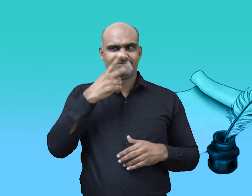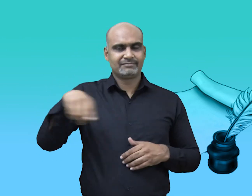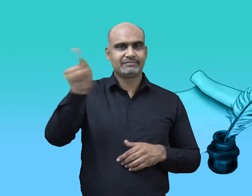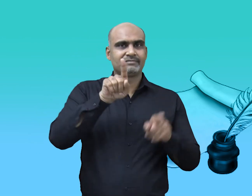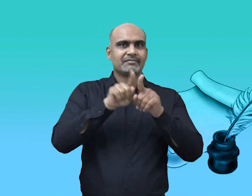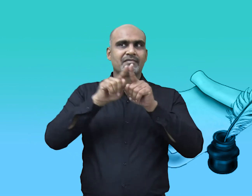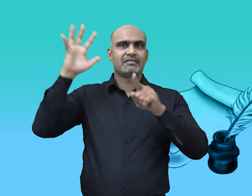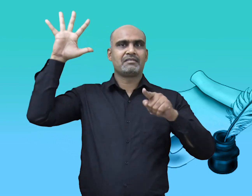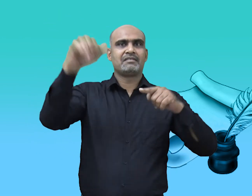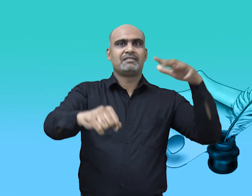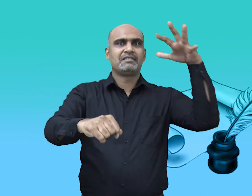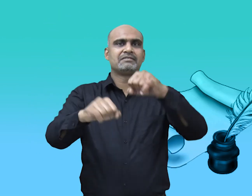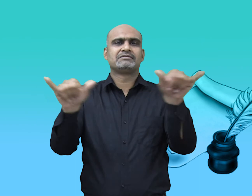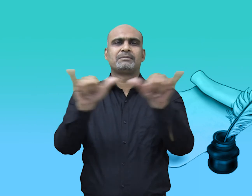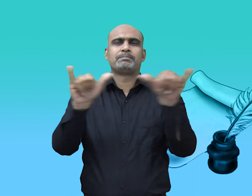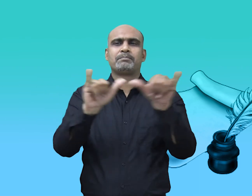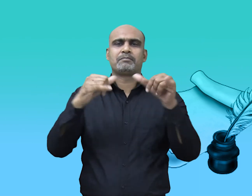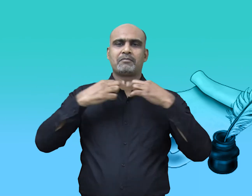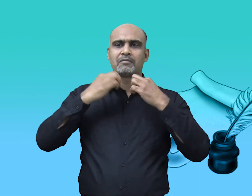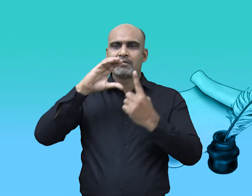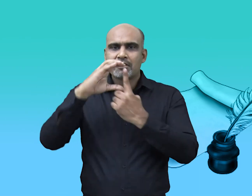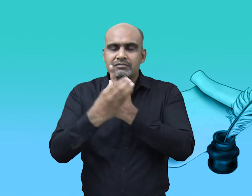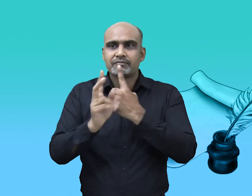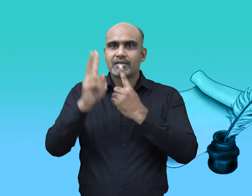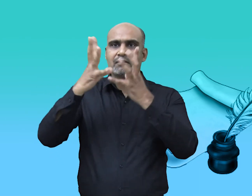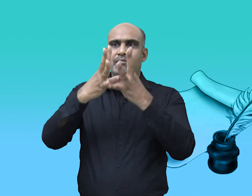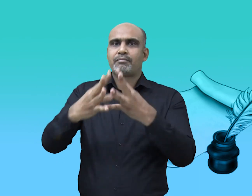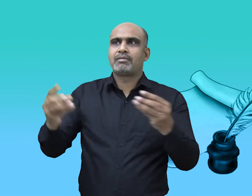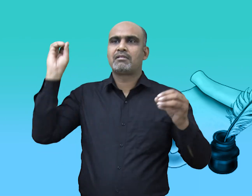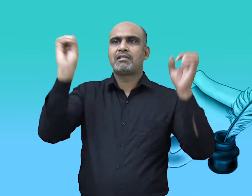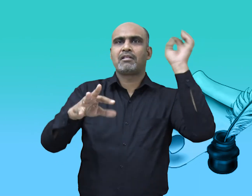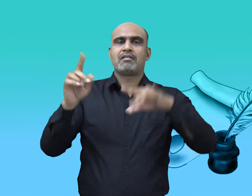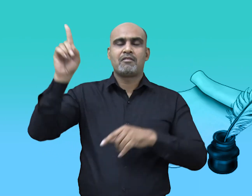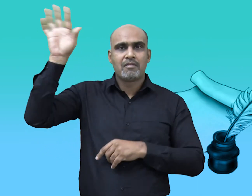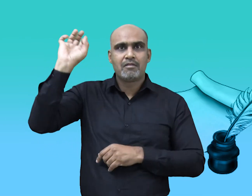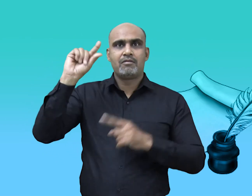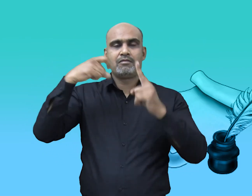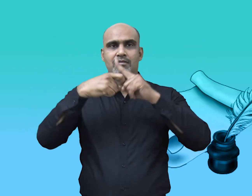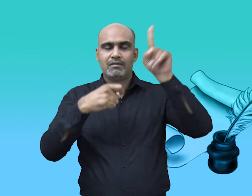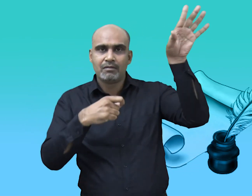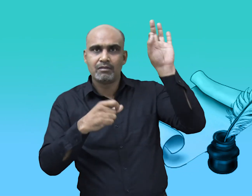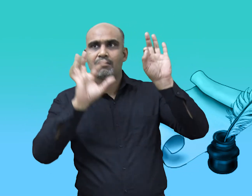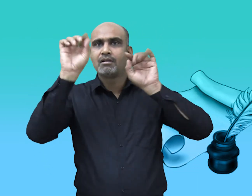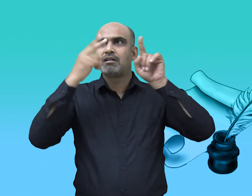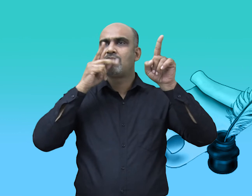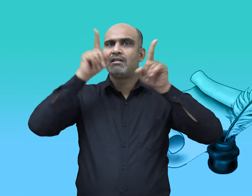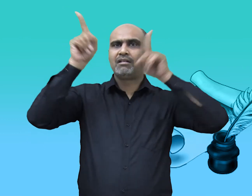है। अब हमारे देश की संस्कृति पर हमले हो रहे हैं। लोग दूसरे देशों की संस्कृति को अपना रहे